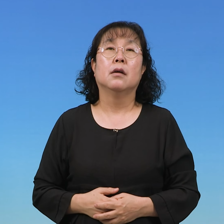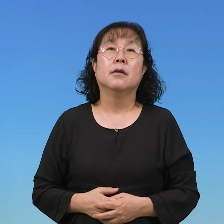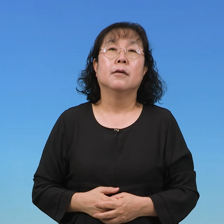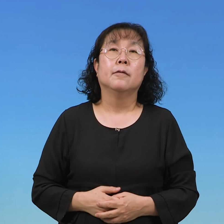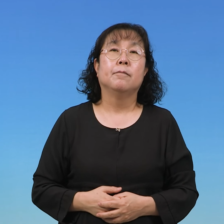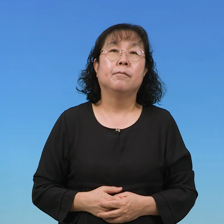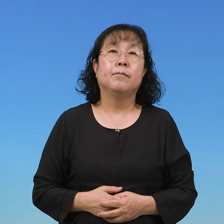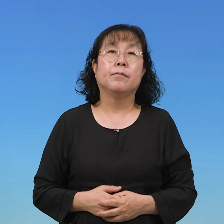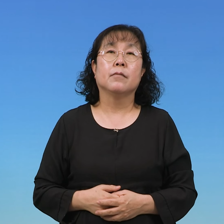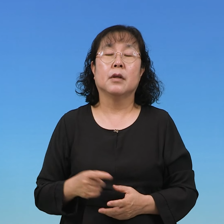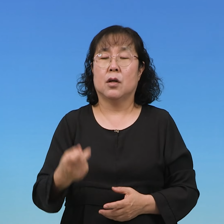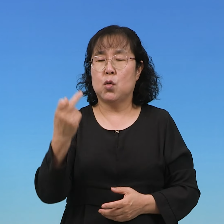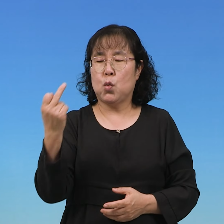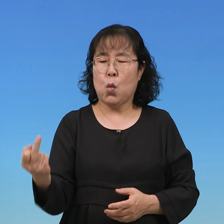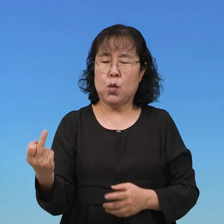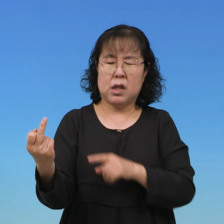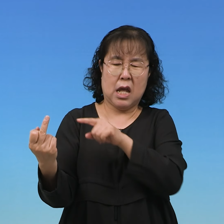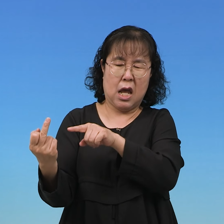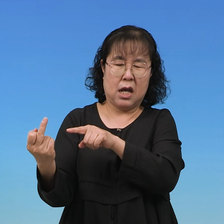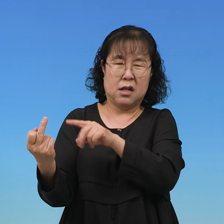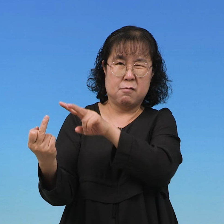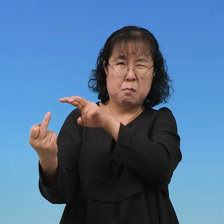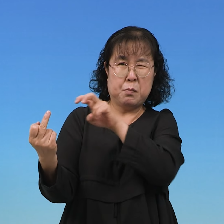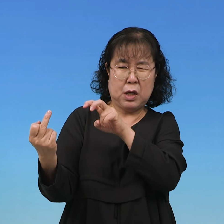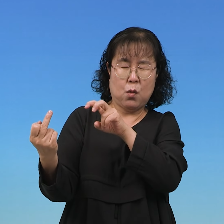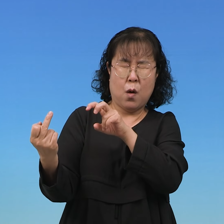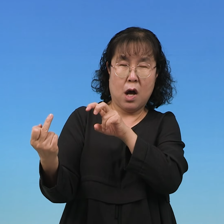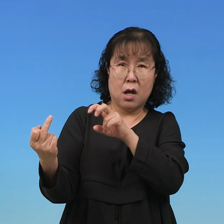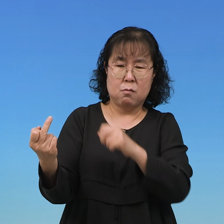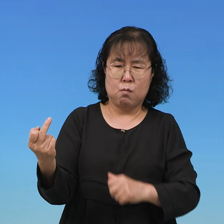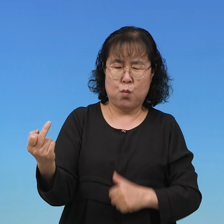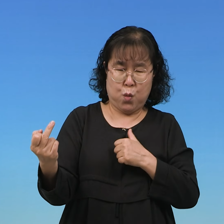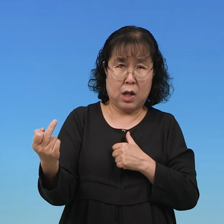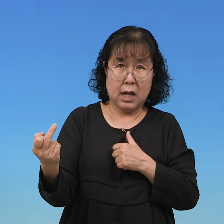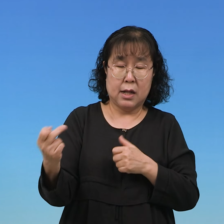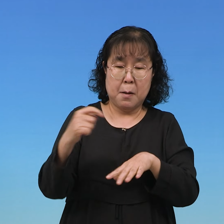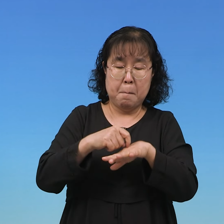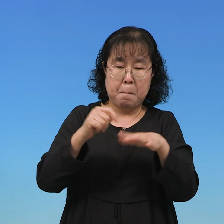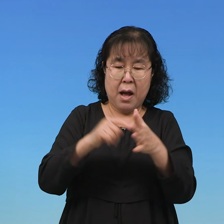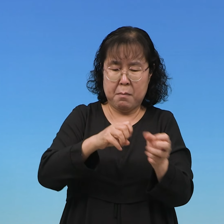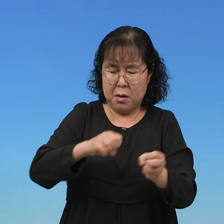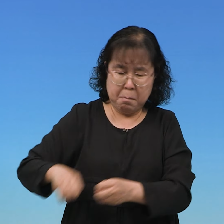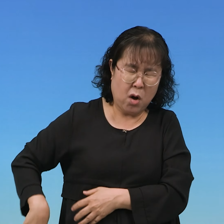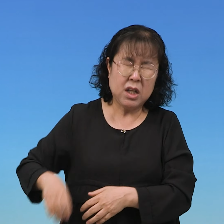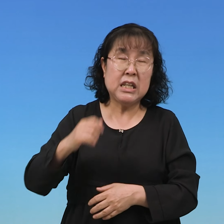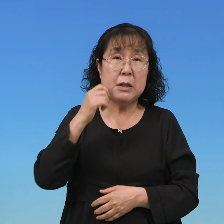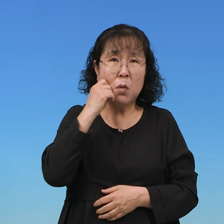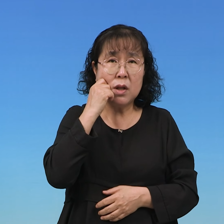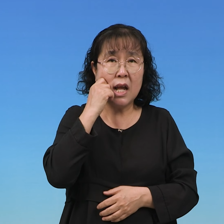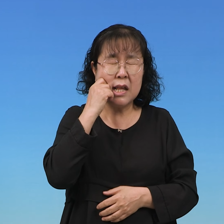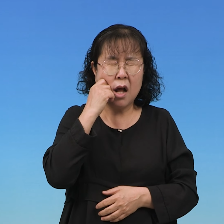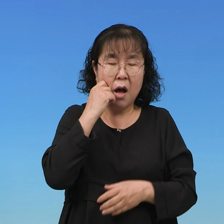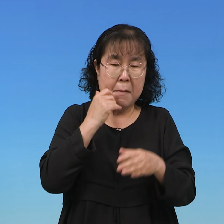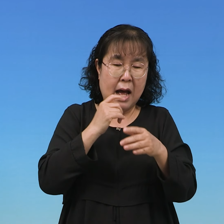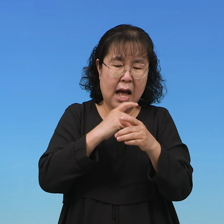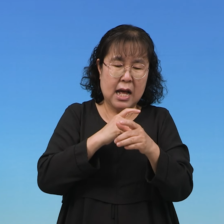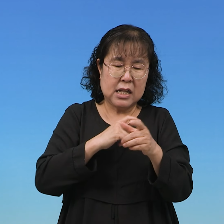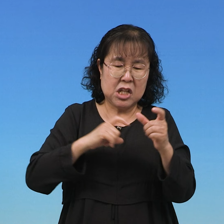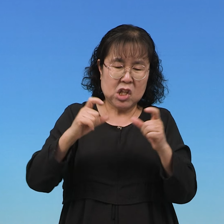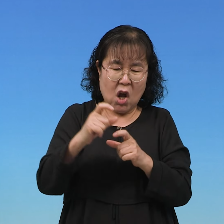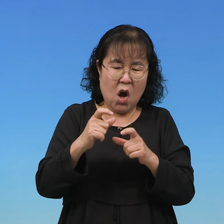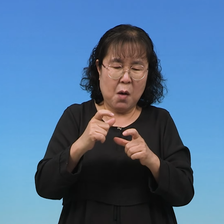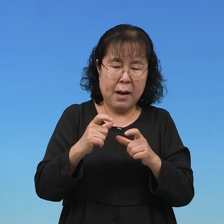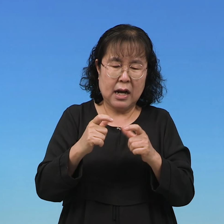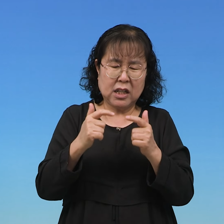저는 이런 그 동생을 향한 그 분노, 미워하는 마음, 이거를 떨치지 못해가지고 점점